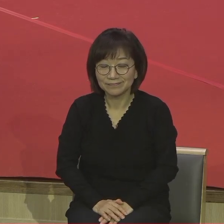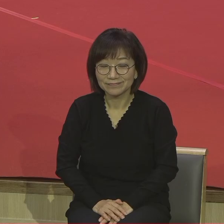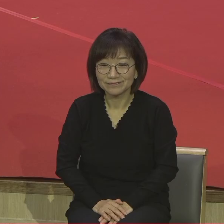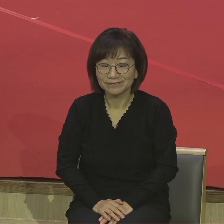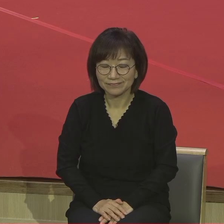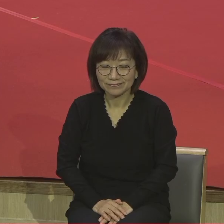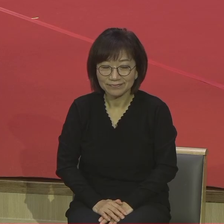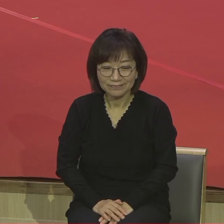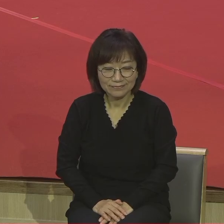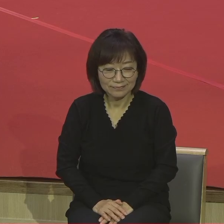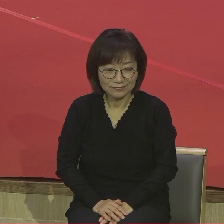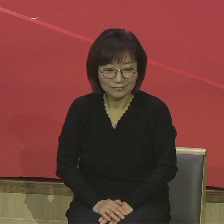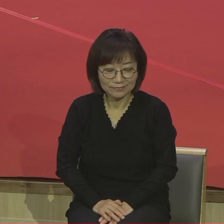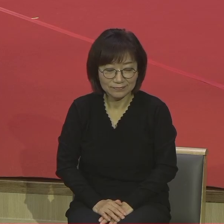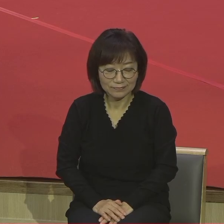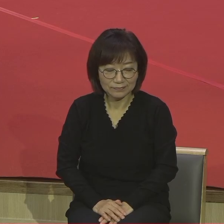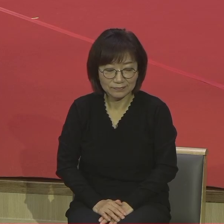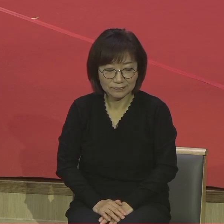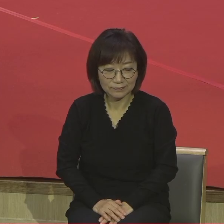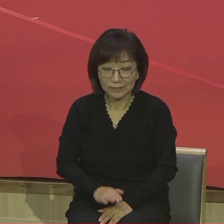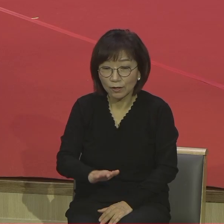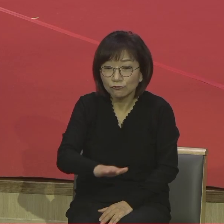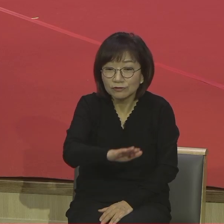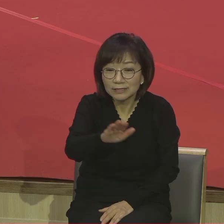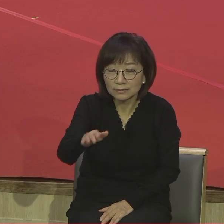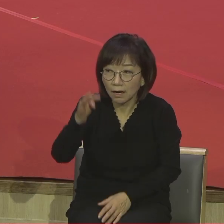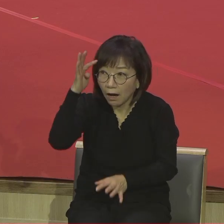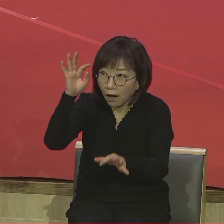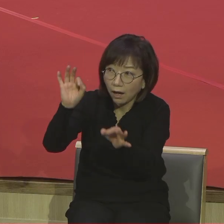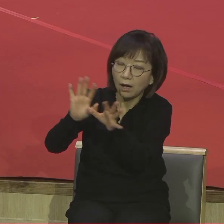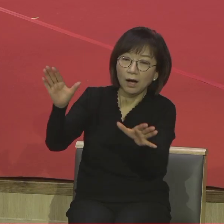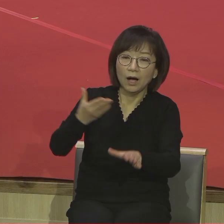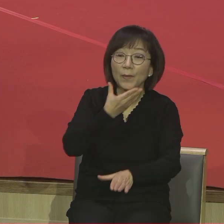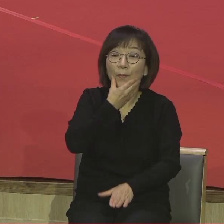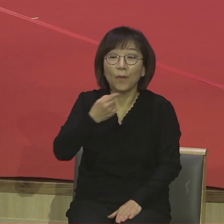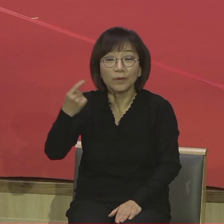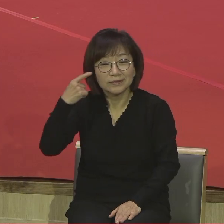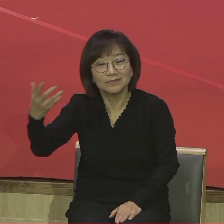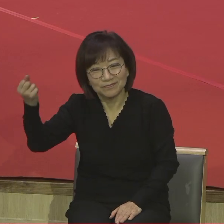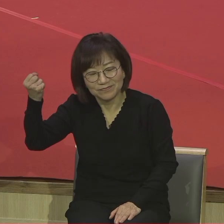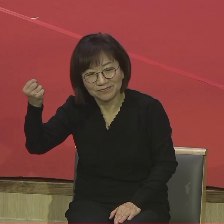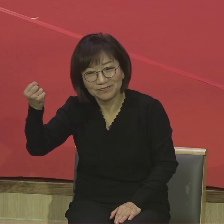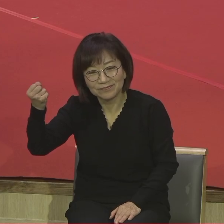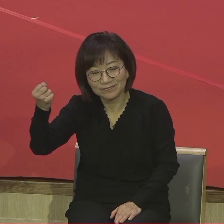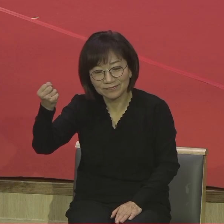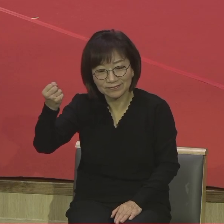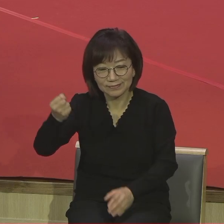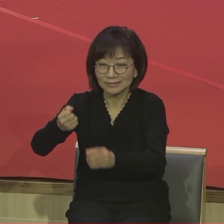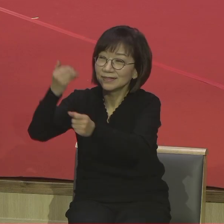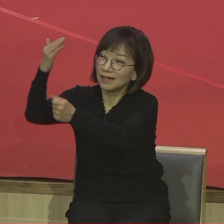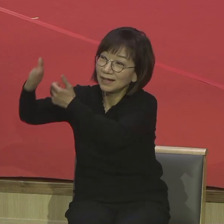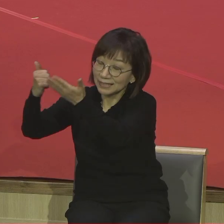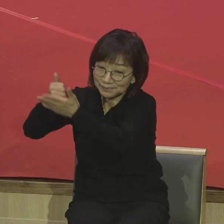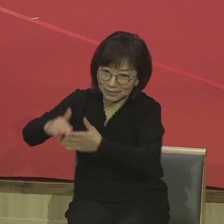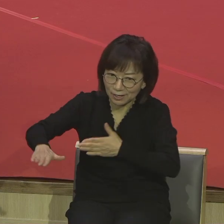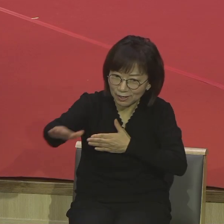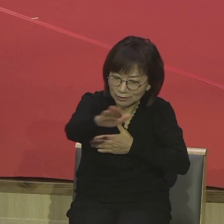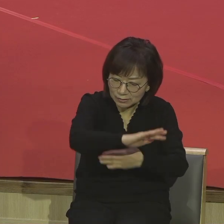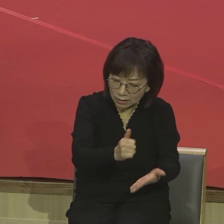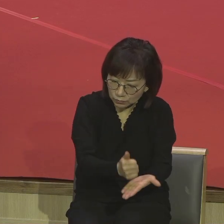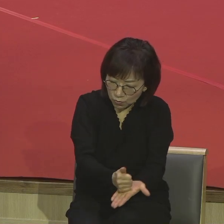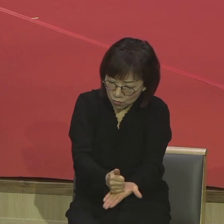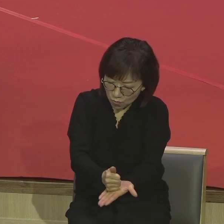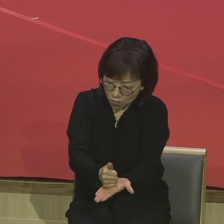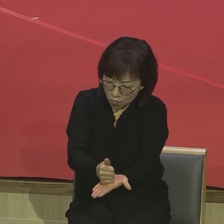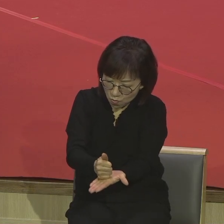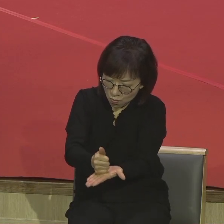우리는 반전의 복음을 통해서 하나님께서 우리를 어떻게 높이시고